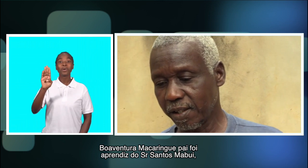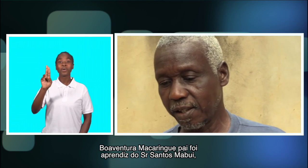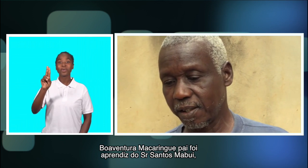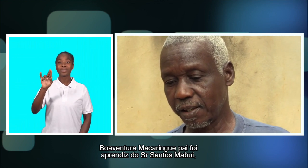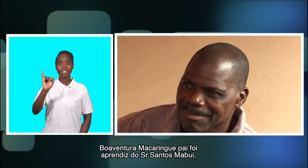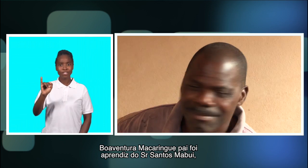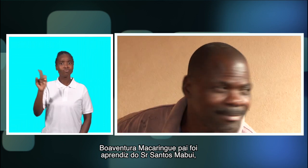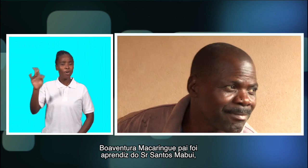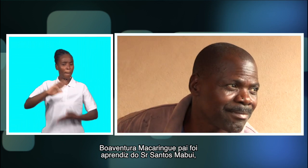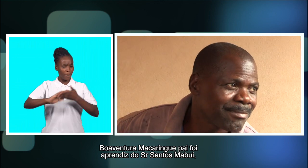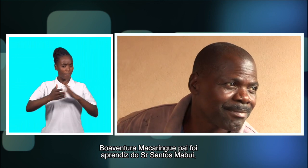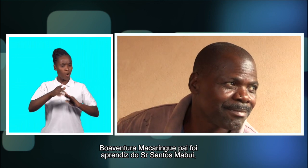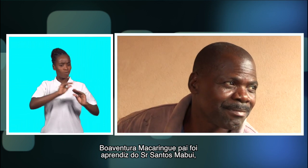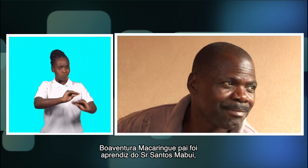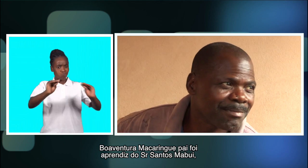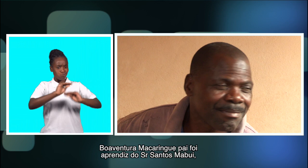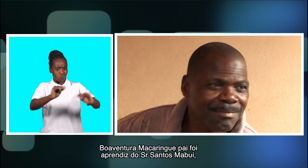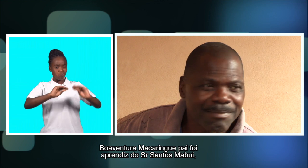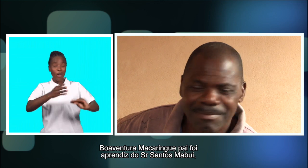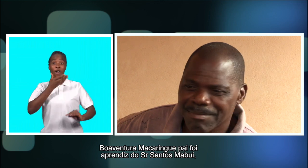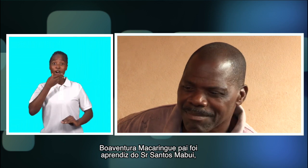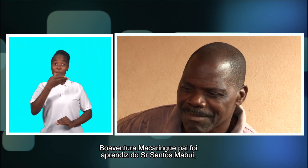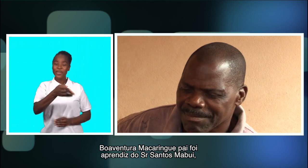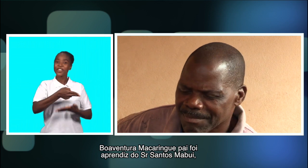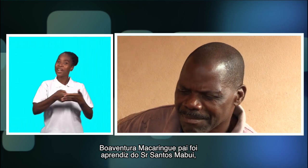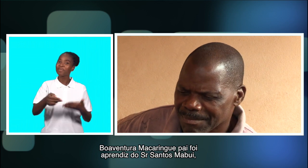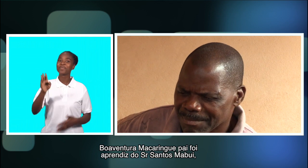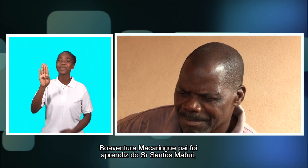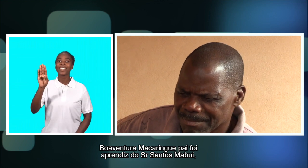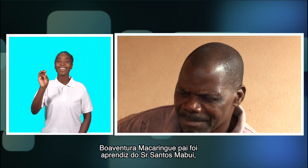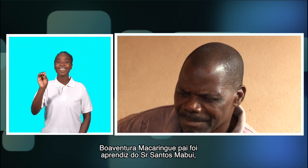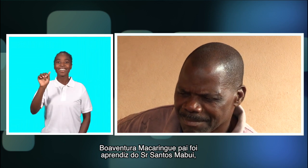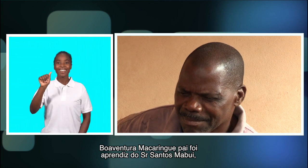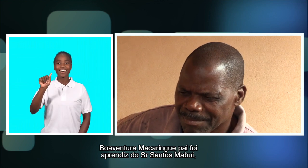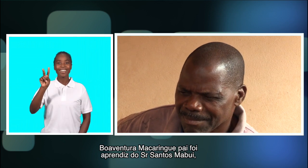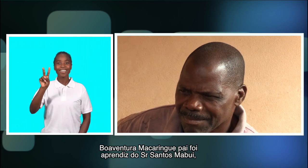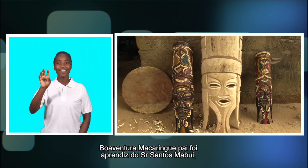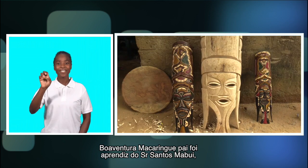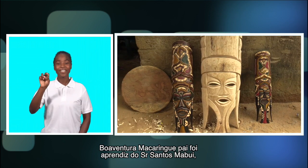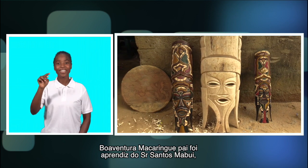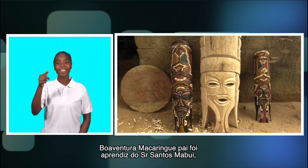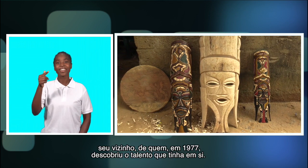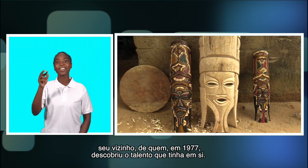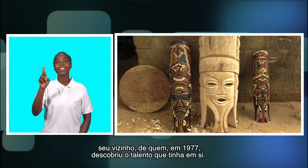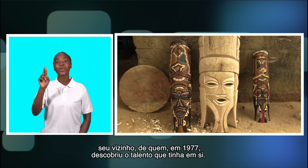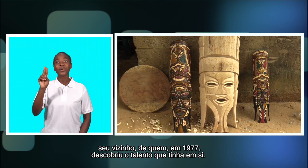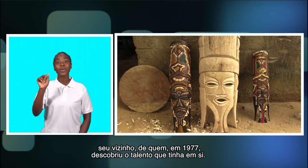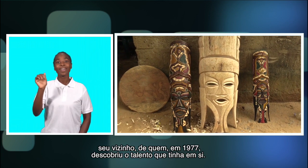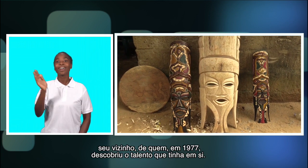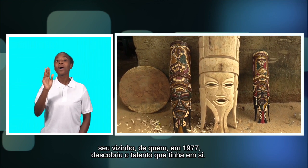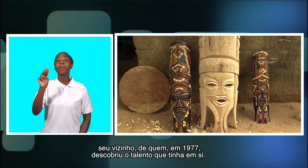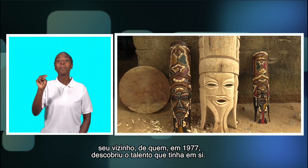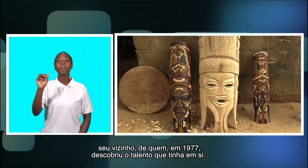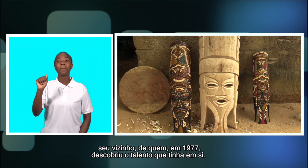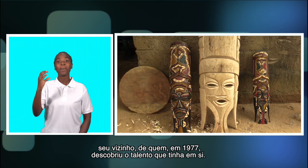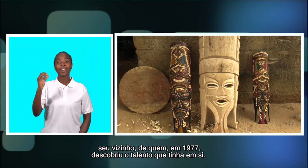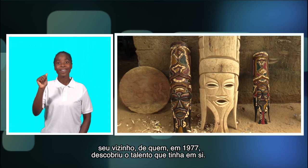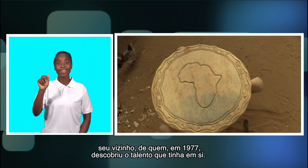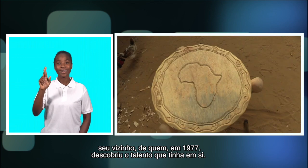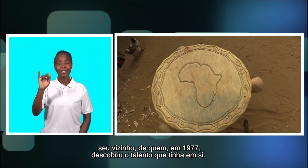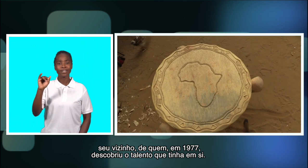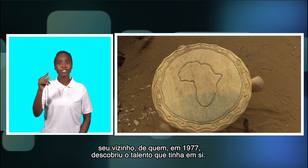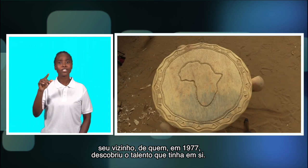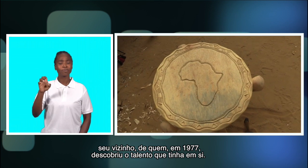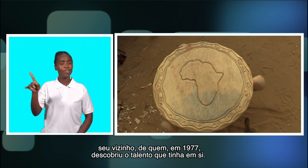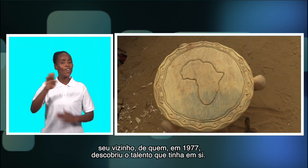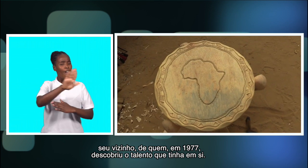Boaventura Macaringue pai foi aluno do senhor Santos Mabue, seu vizinho,